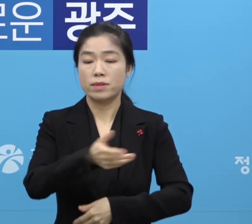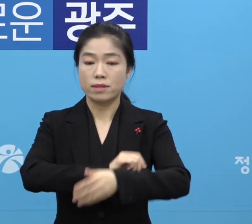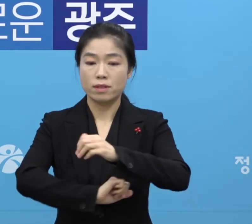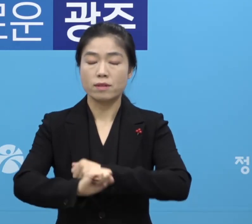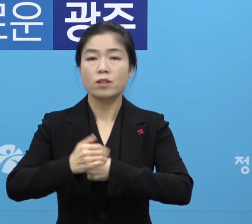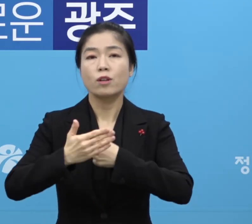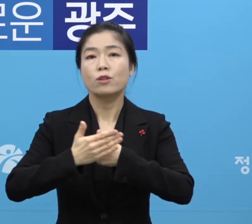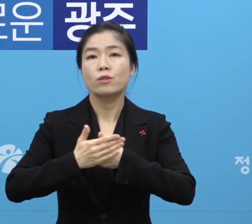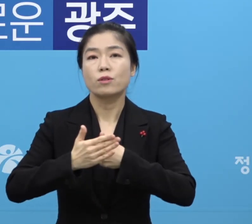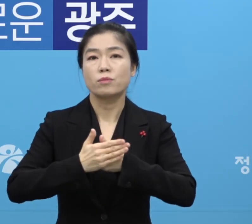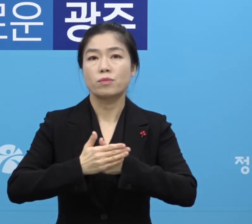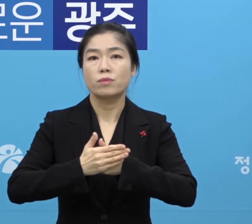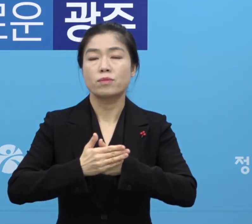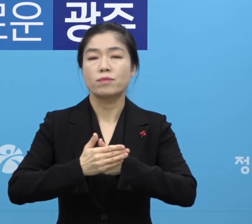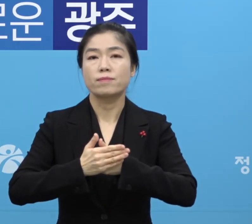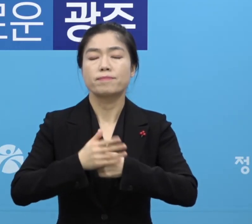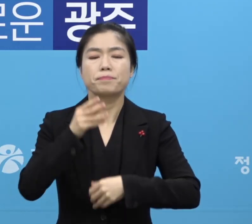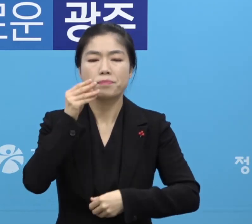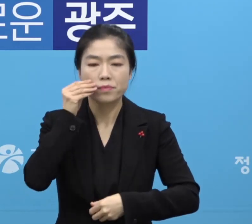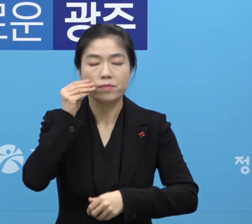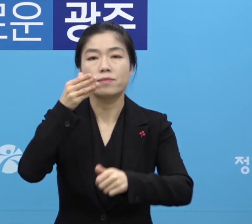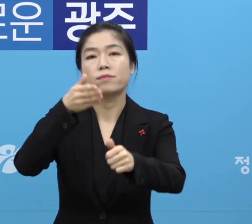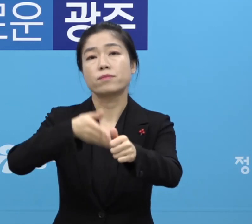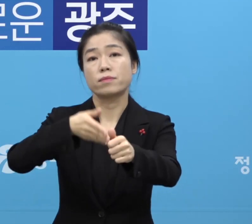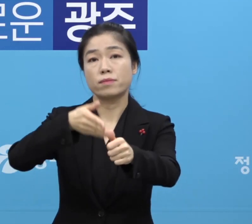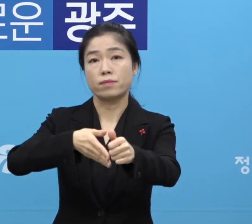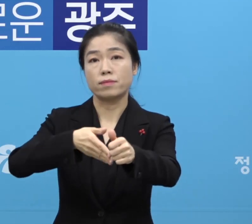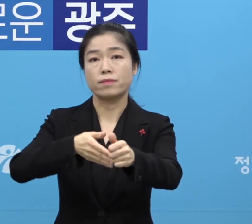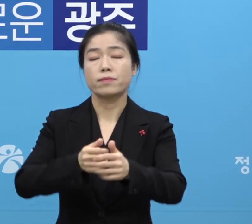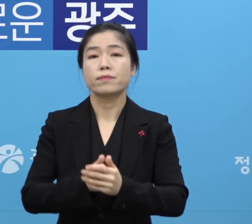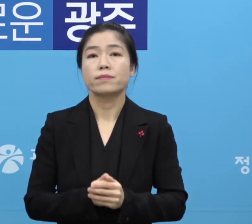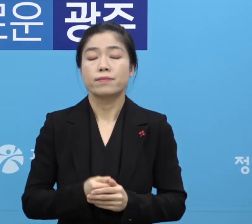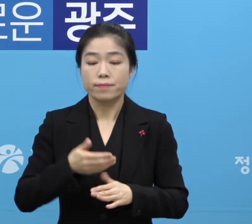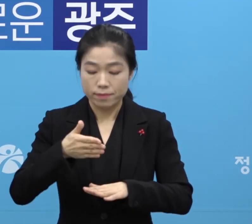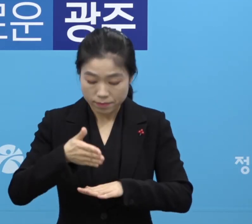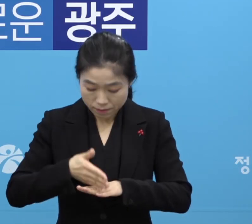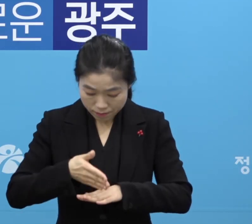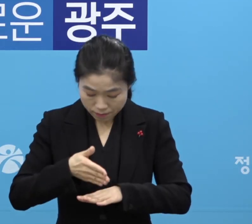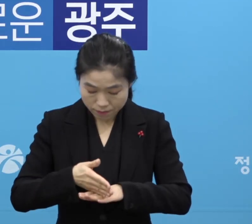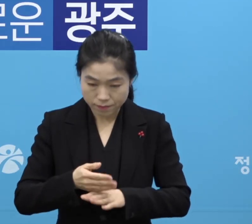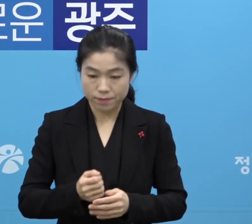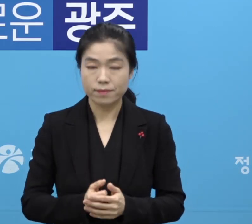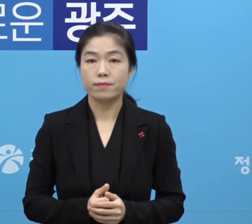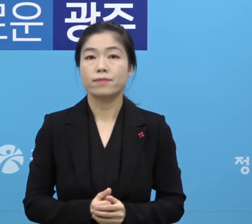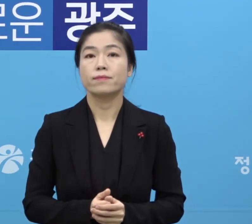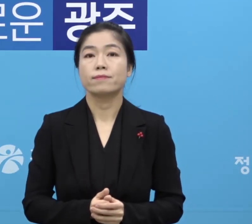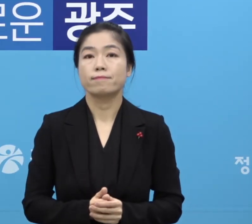적극적인 협조를 간절히 부탁드립니다. 감사합니다.